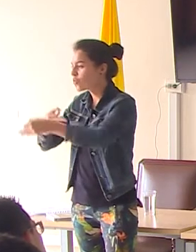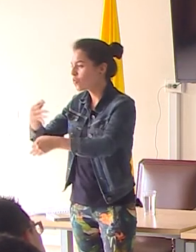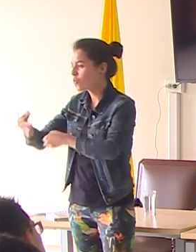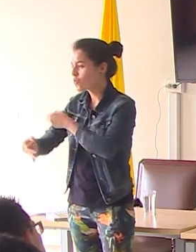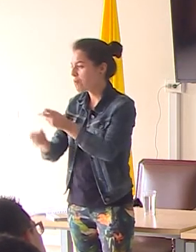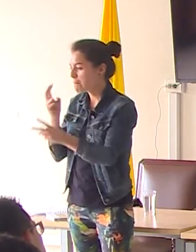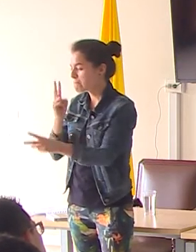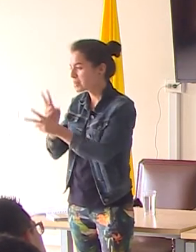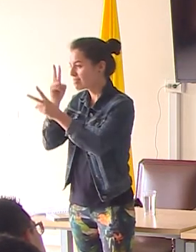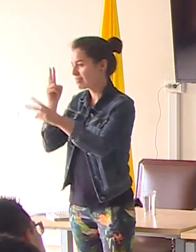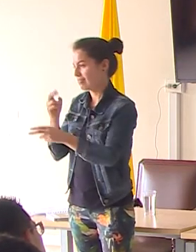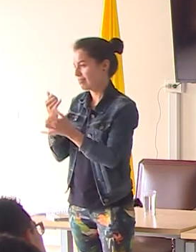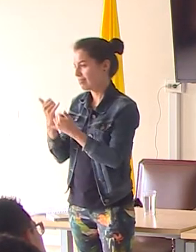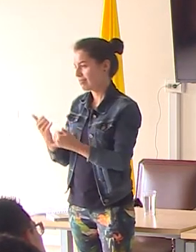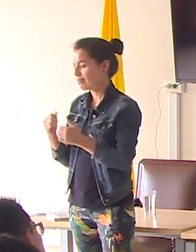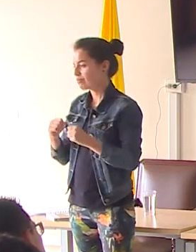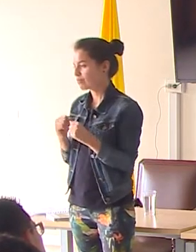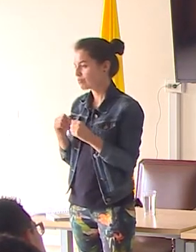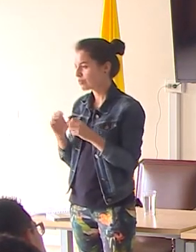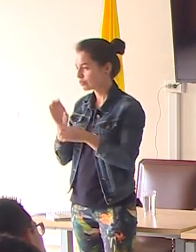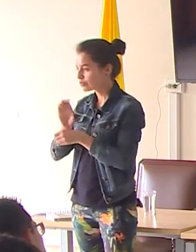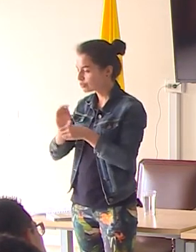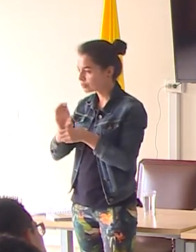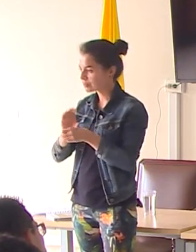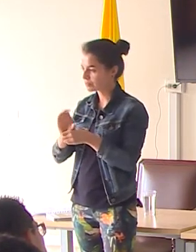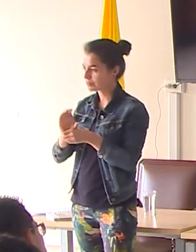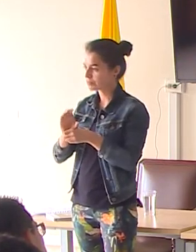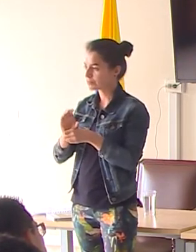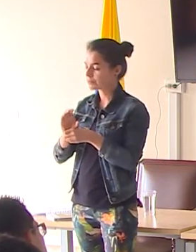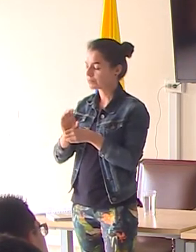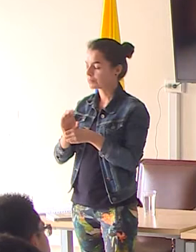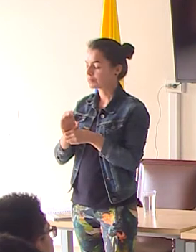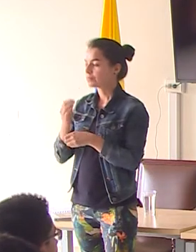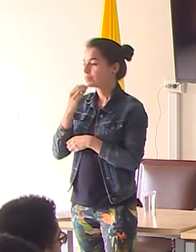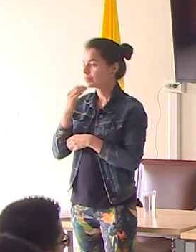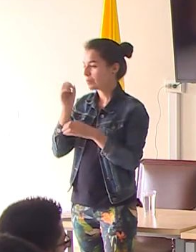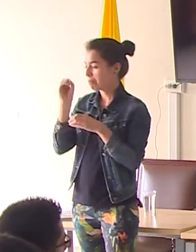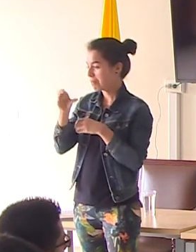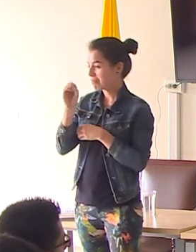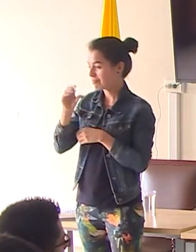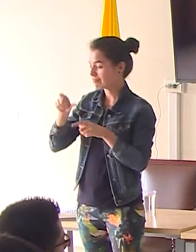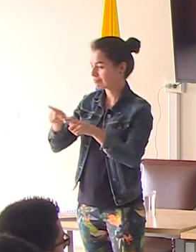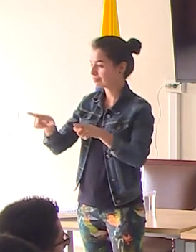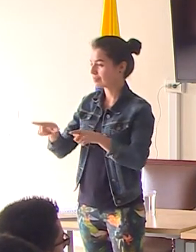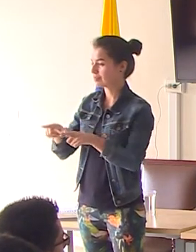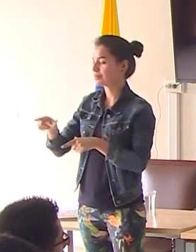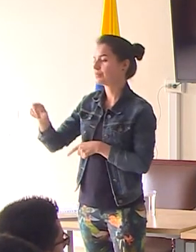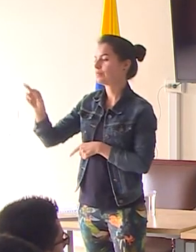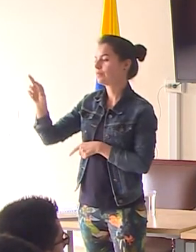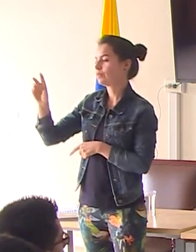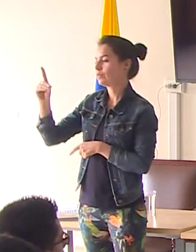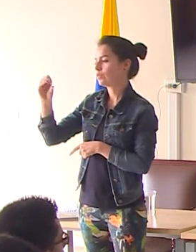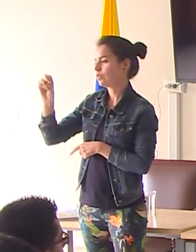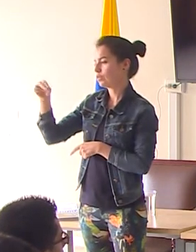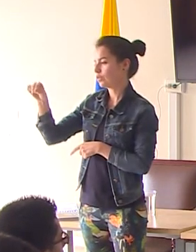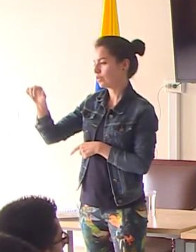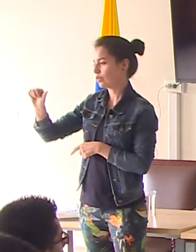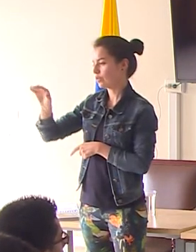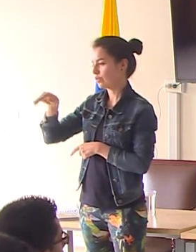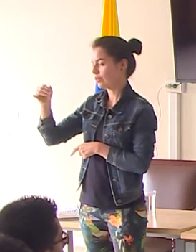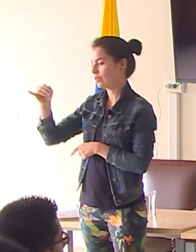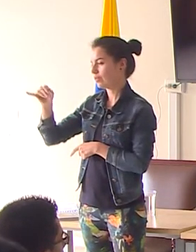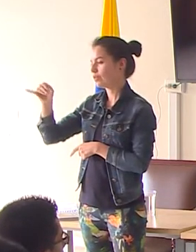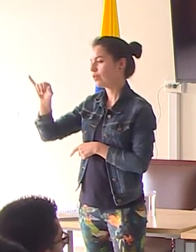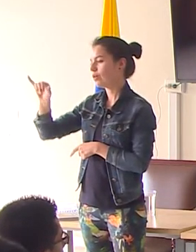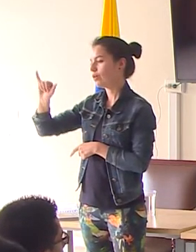supremamente conflictiva en la ciudad el relleno de doña juana la la urbanización de la reserva van der hamen es